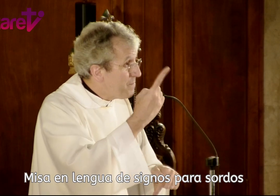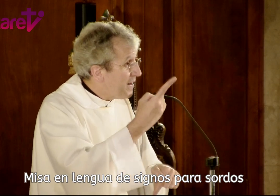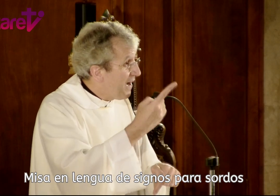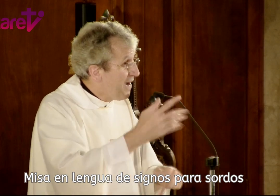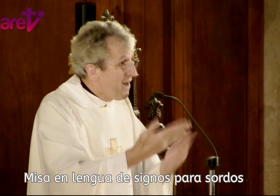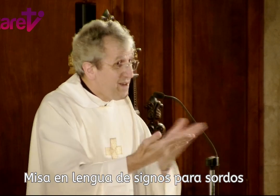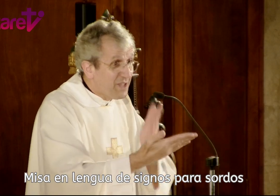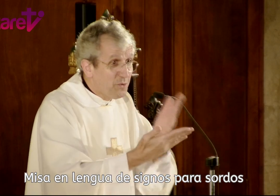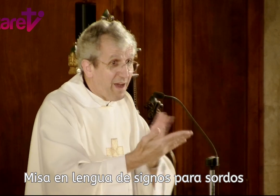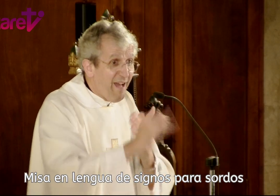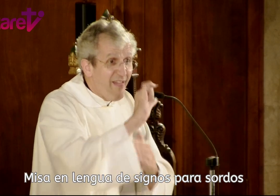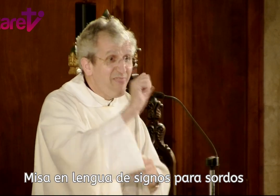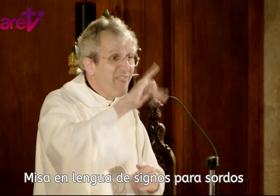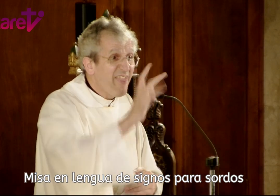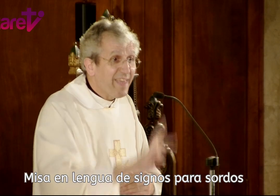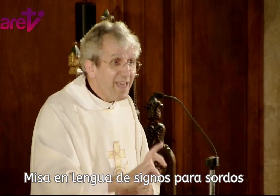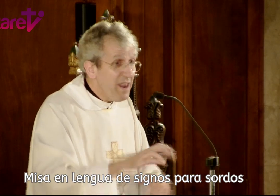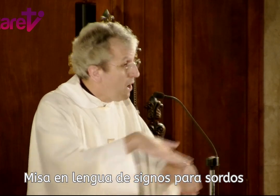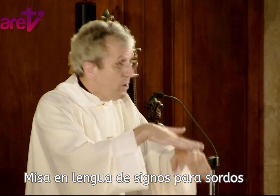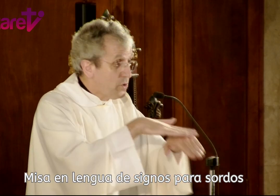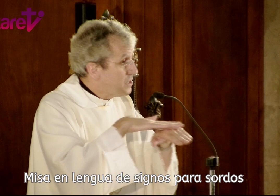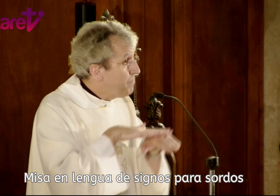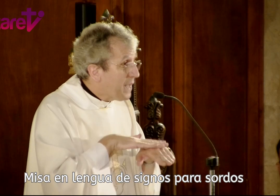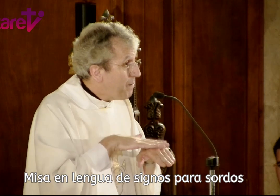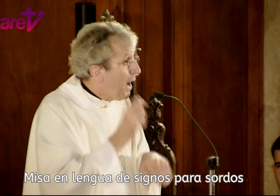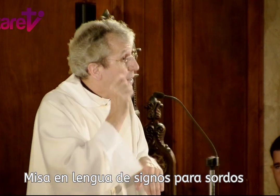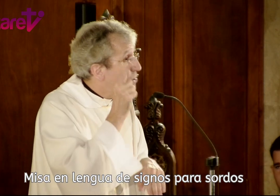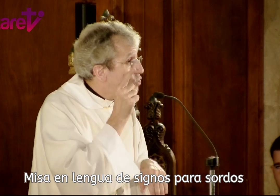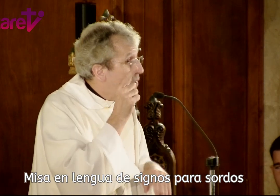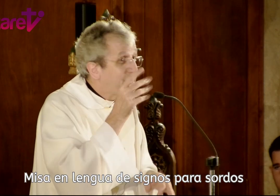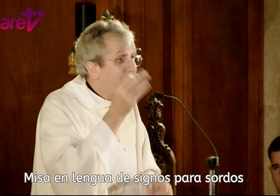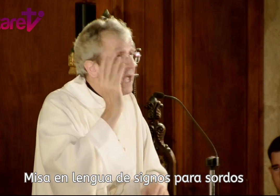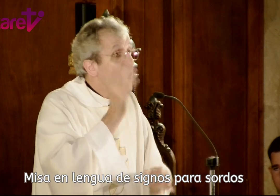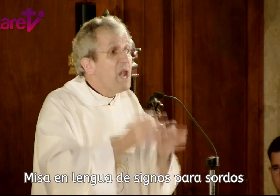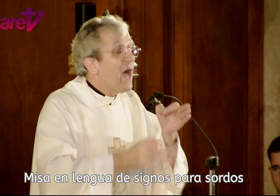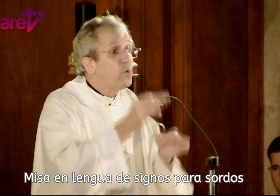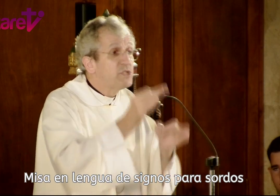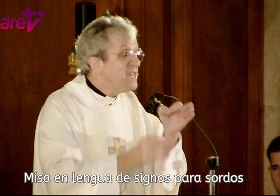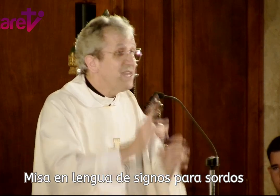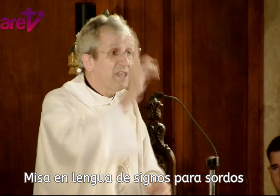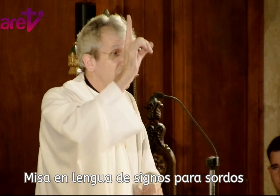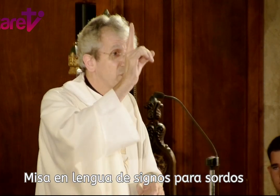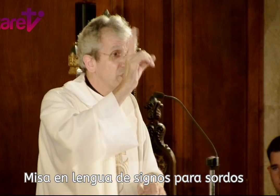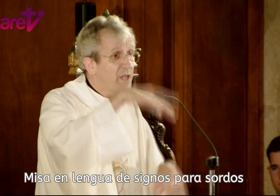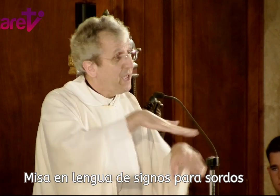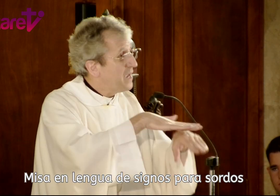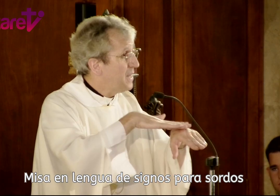primera lectura de Ezequiel nos invitaba a darnos cuenta que la justicia de Dios es la del